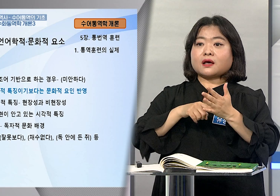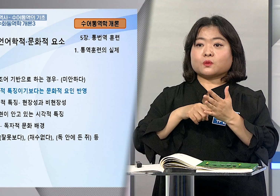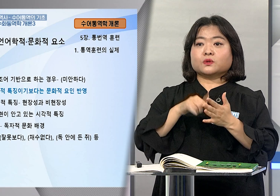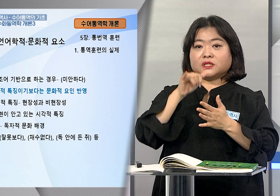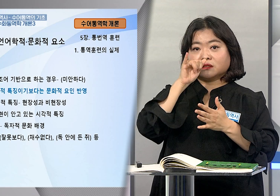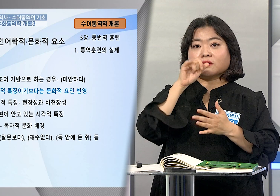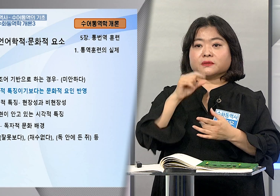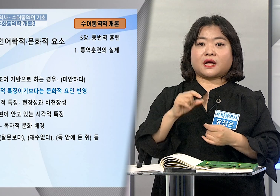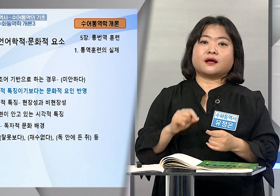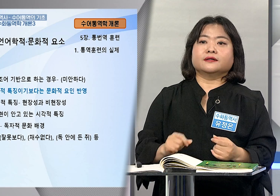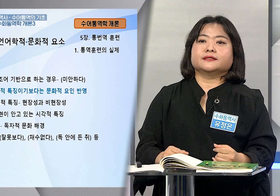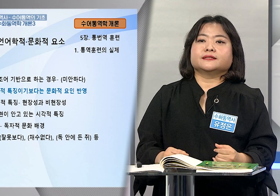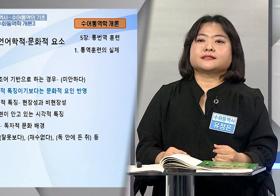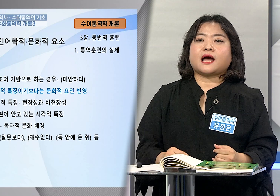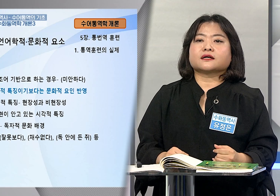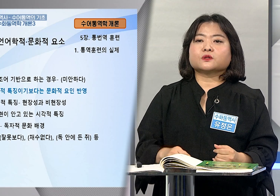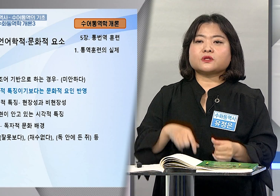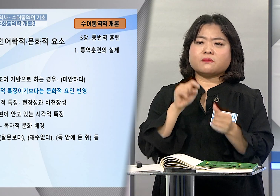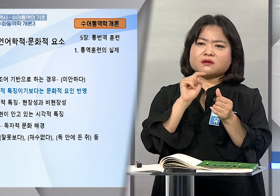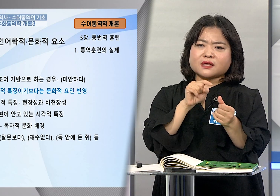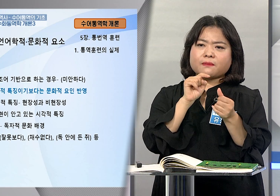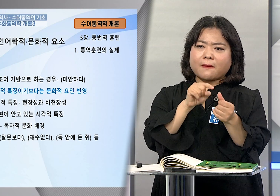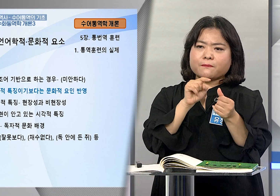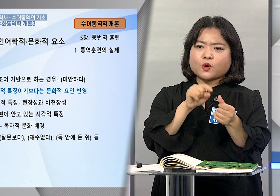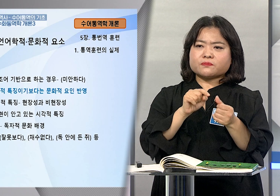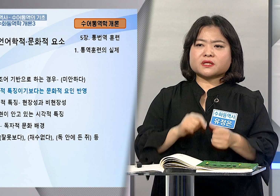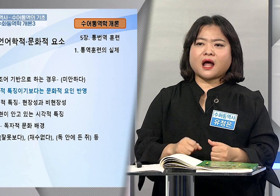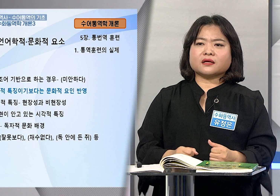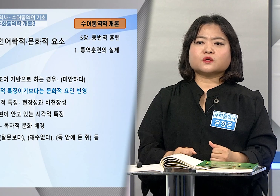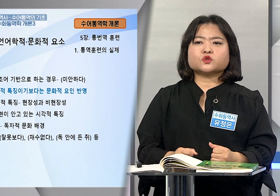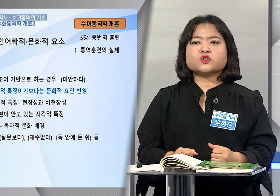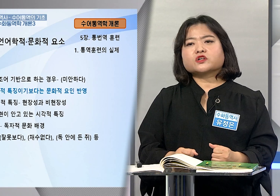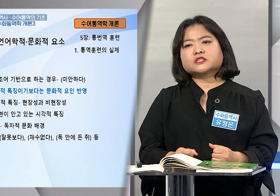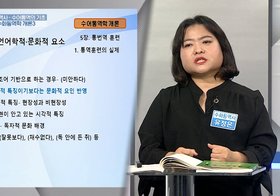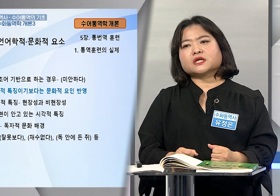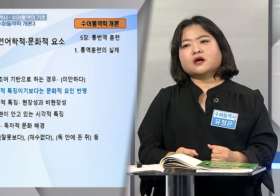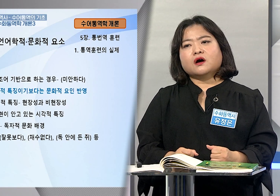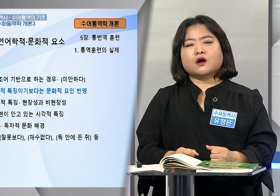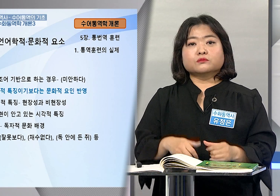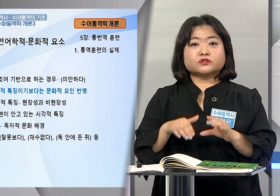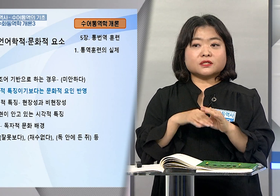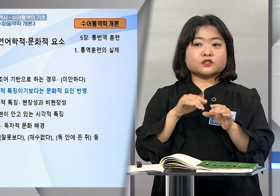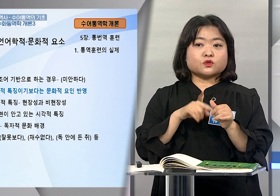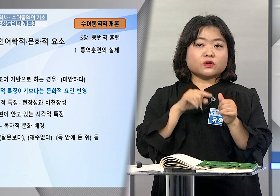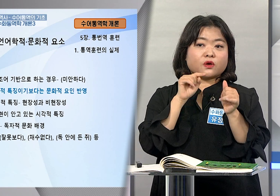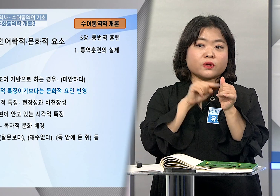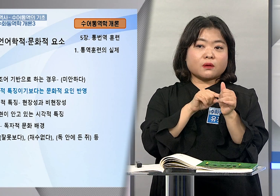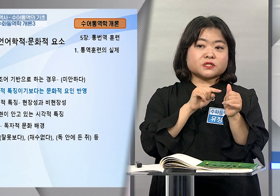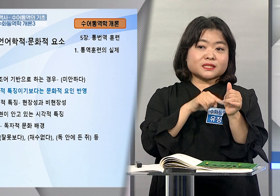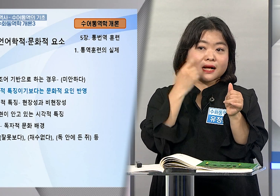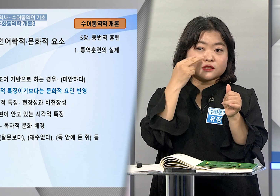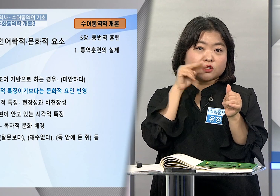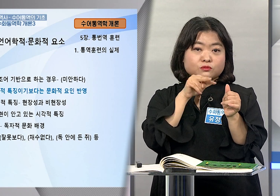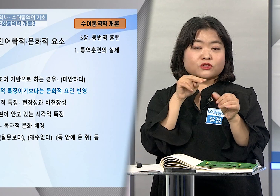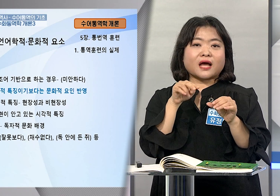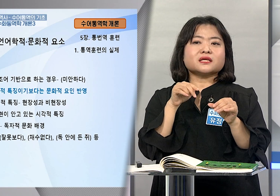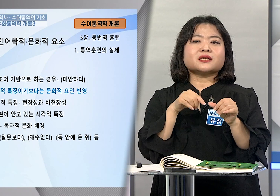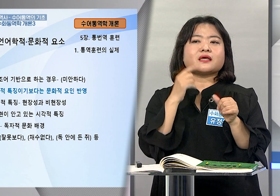나타나고 있는 겁니다. 자, 그리고 대명사 반복입니다. 이것도 역시 문화적인 요인이에요. 왜냐하면 시각적인 문화, 이